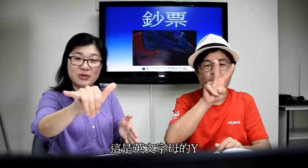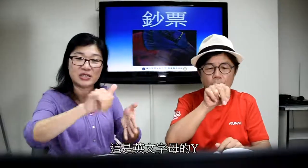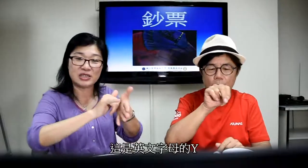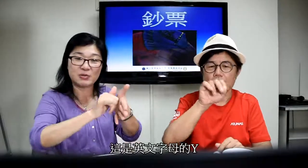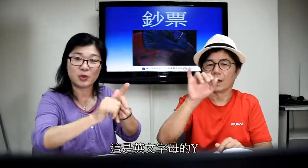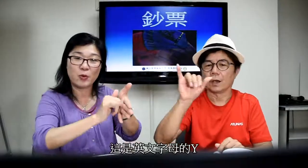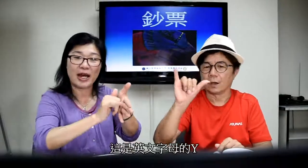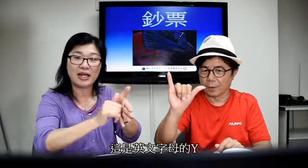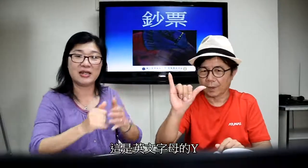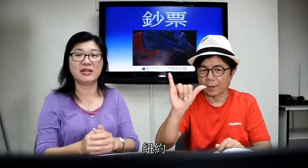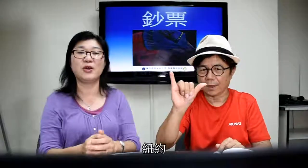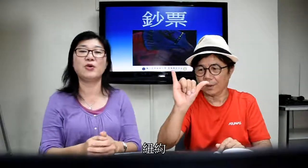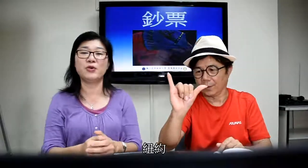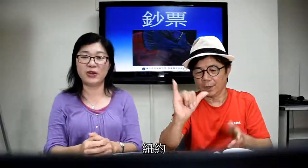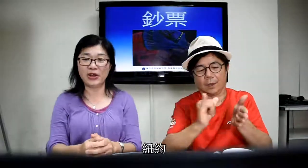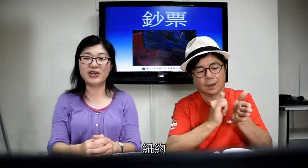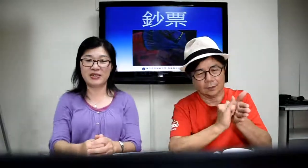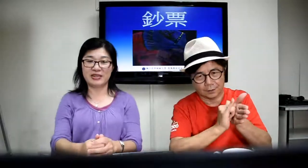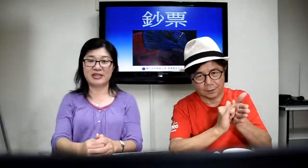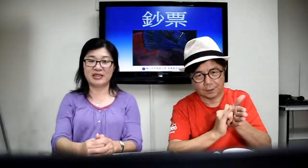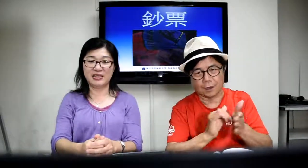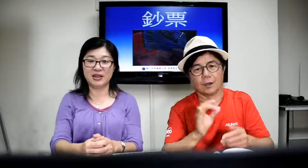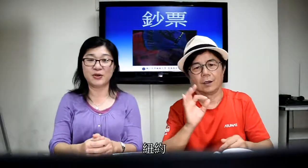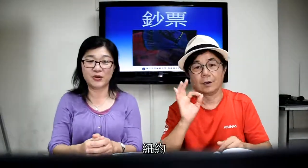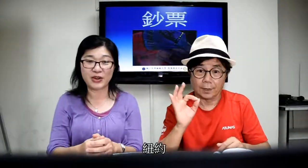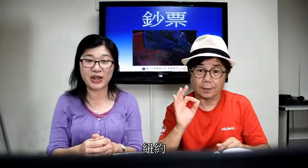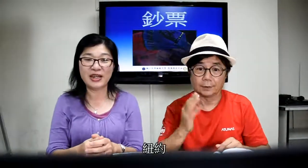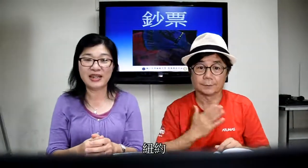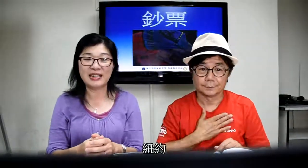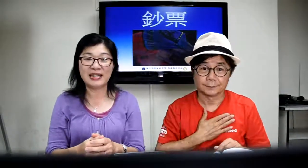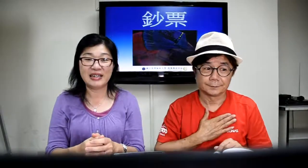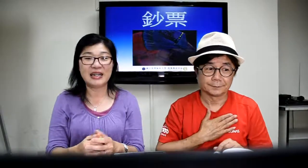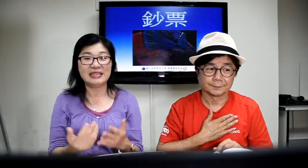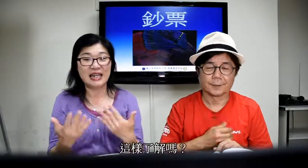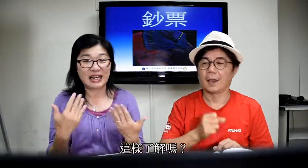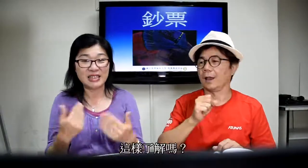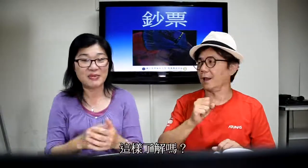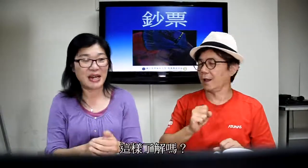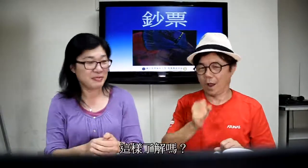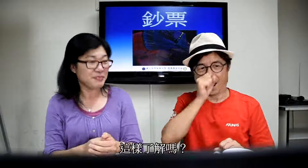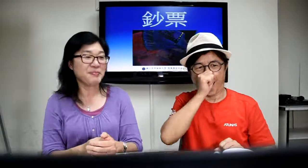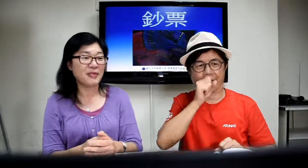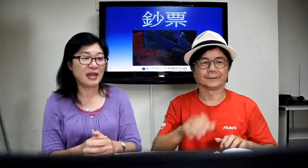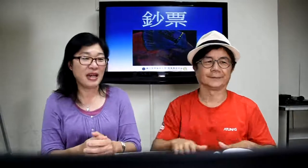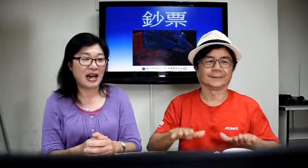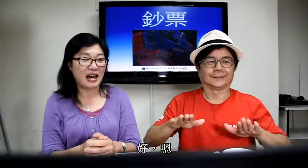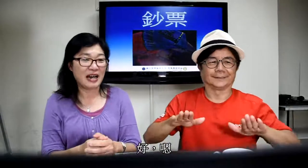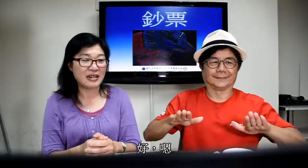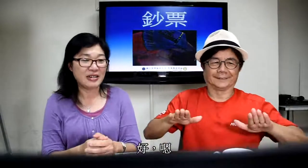母的 Y， 纽约，纽约，这样了解吗？好，